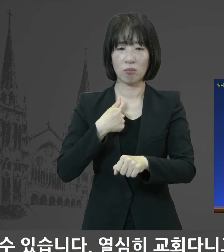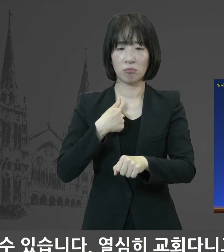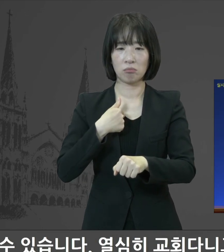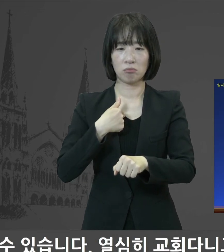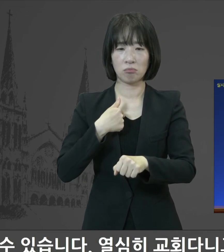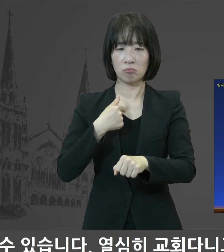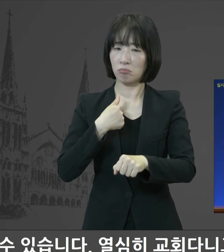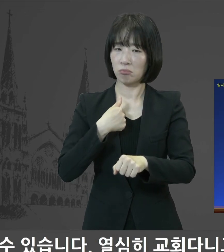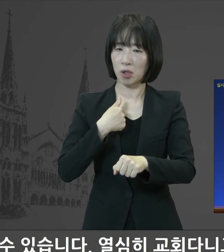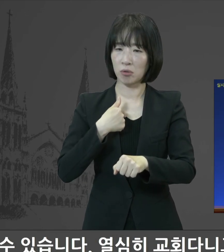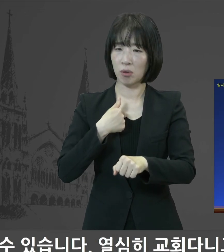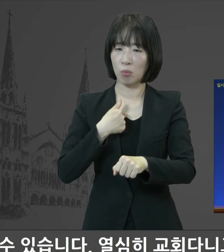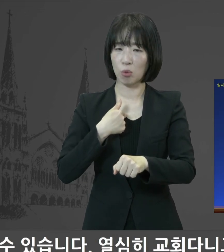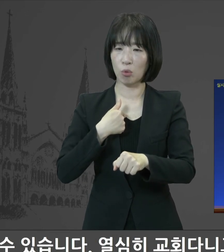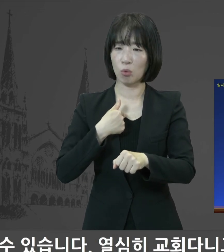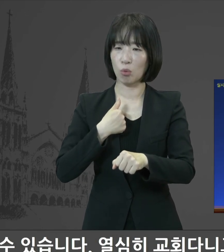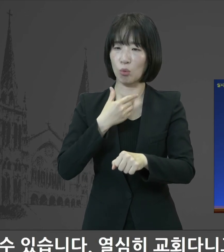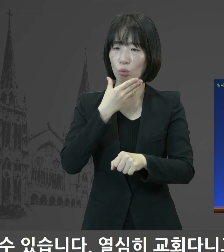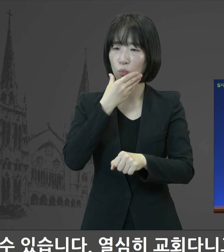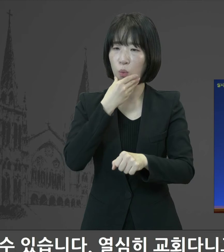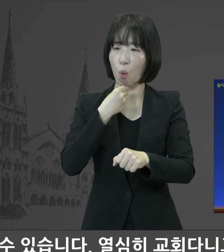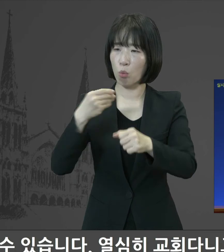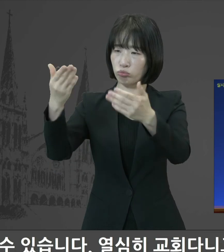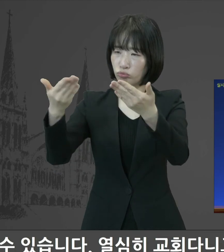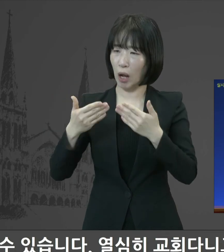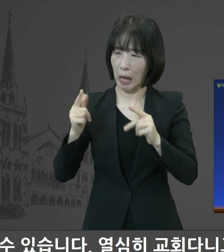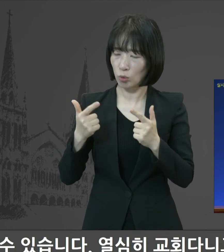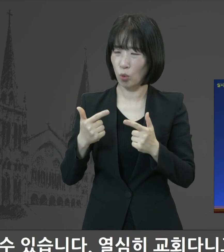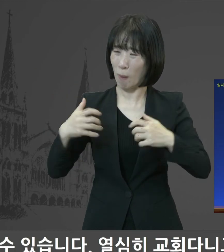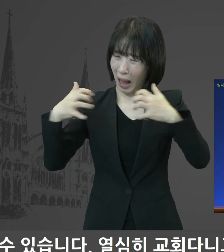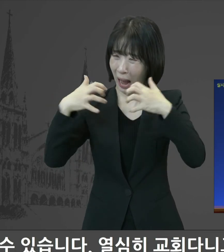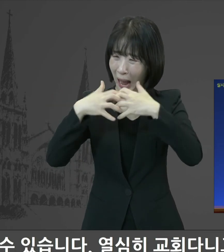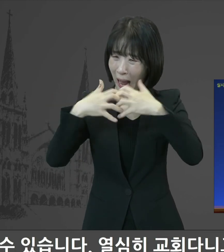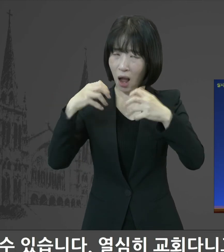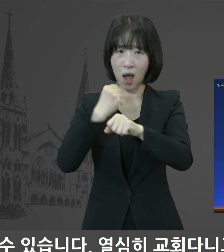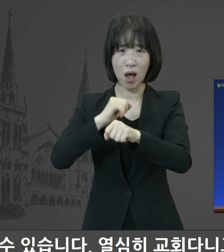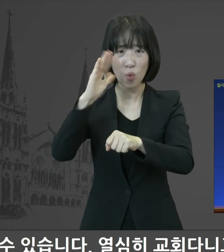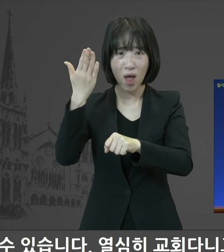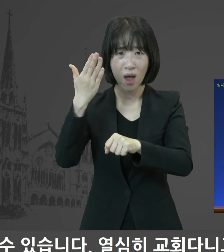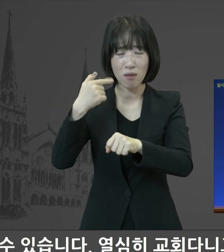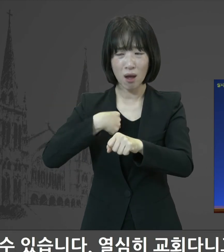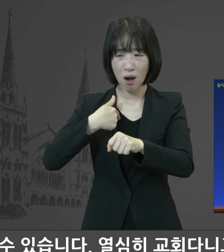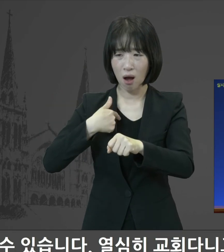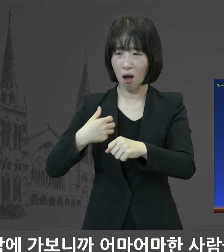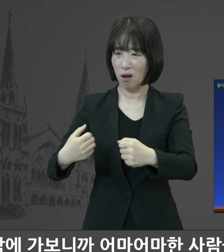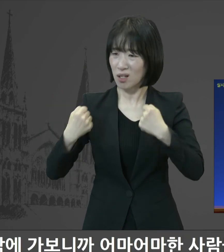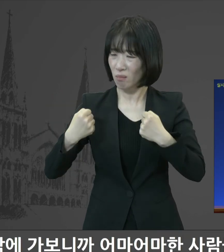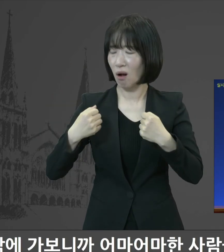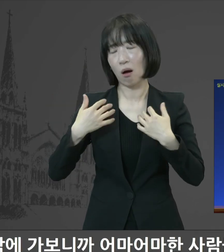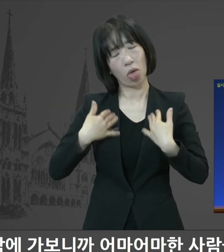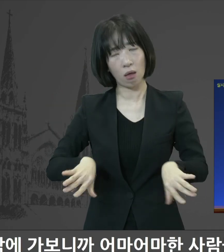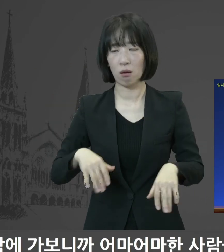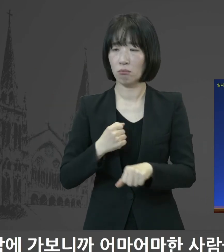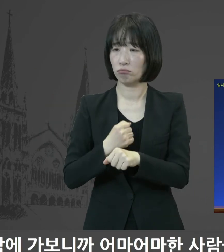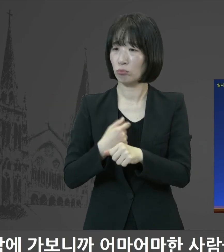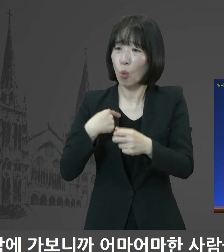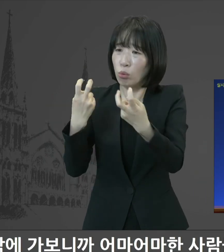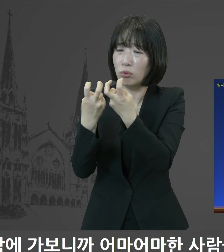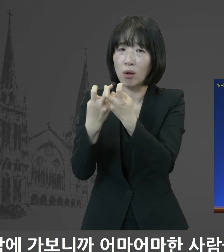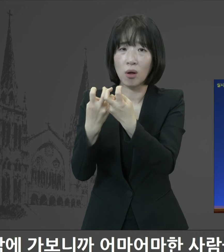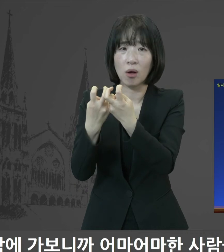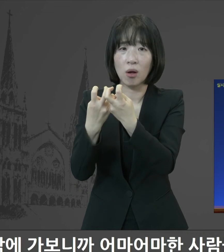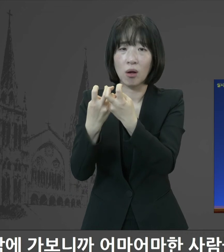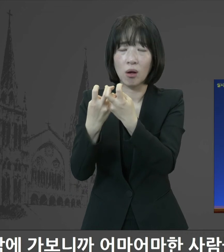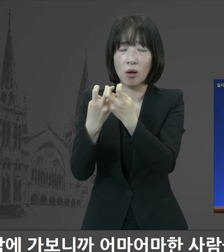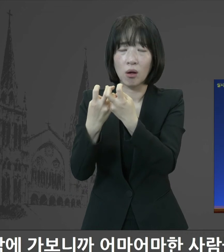이거 뭐 어마어마한 사람들하고 싸워서 이겨야 돼. 그건 내 힘으로는 이길 수 없어 보여. 그럼 이렇게 되는